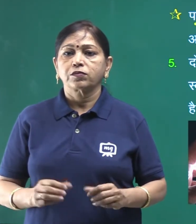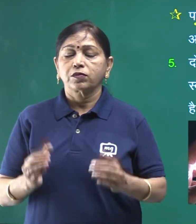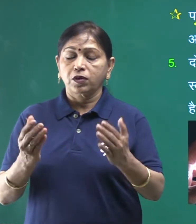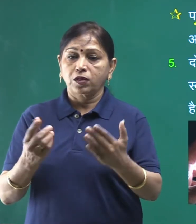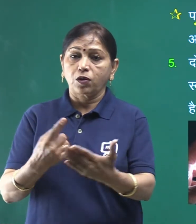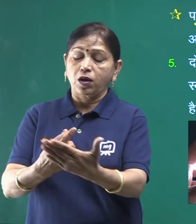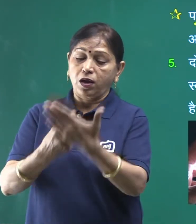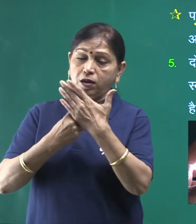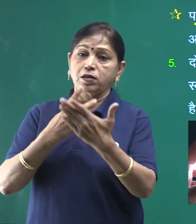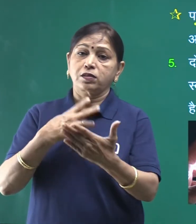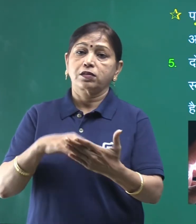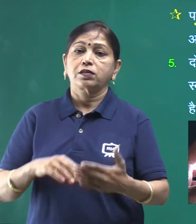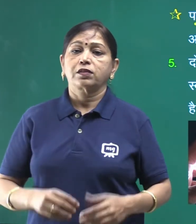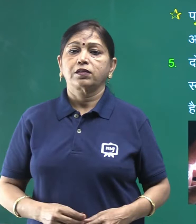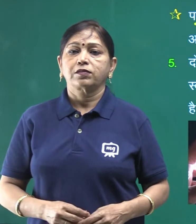आकर्षित करते हैं।